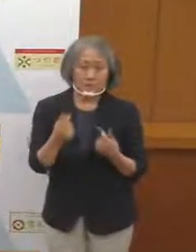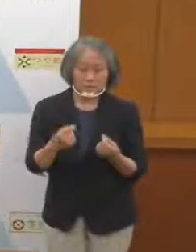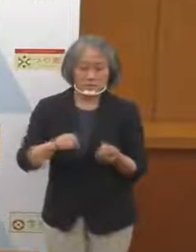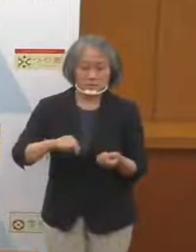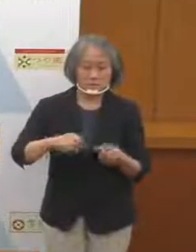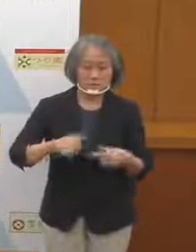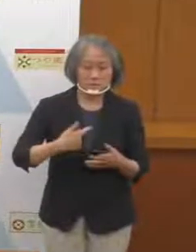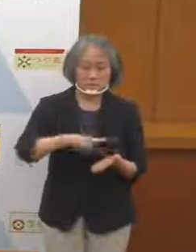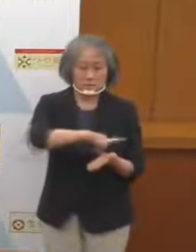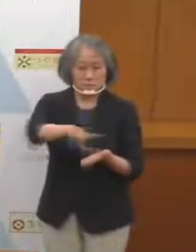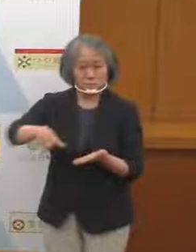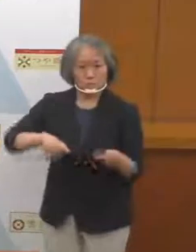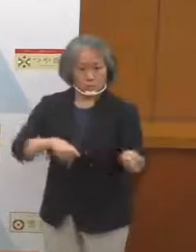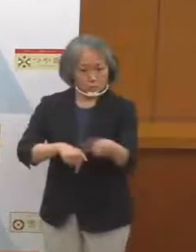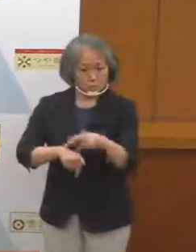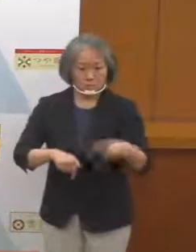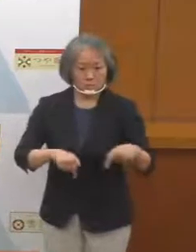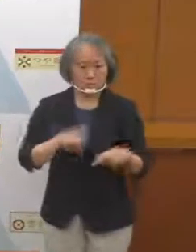そして